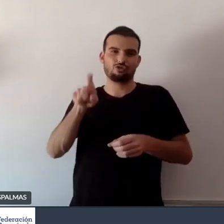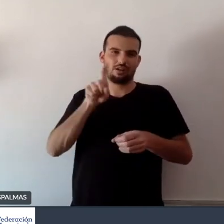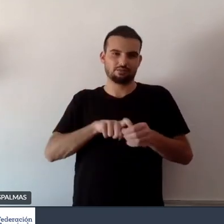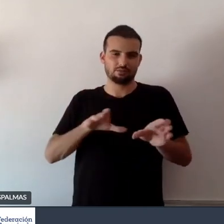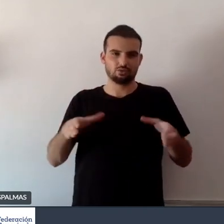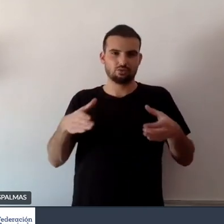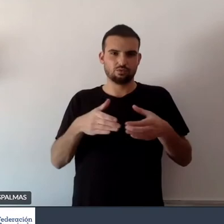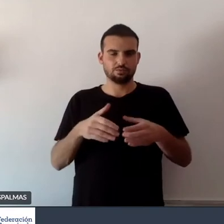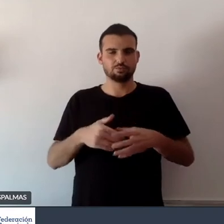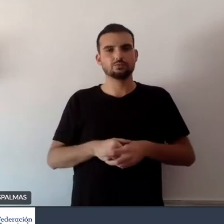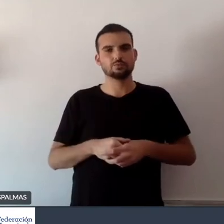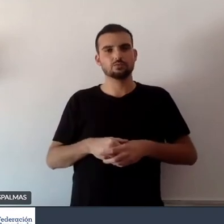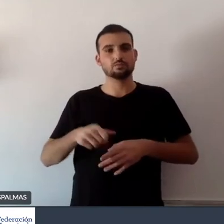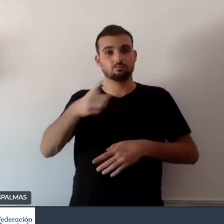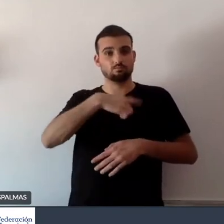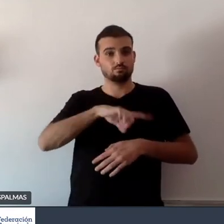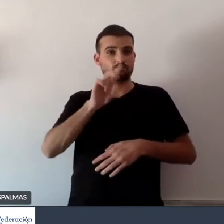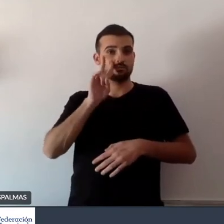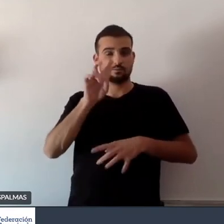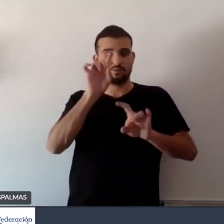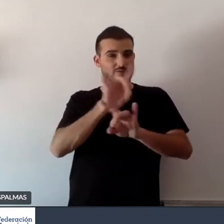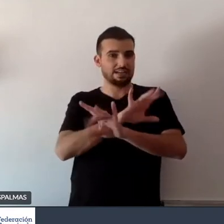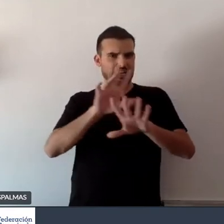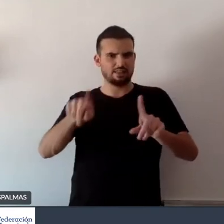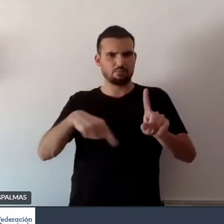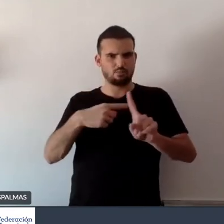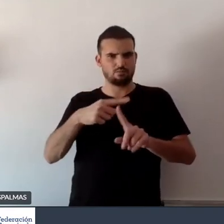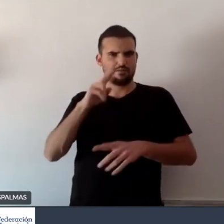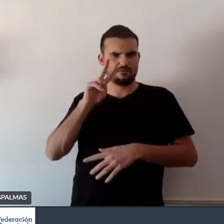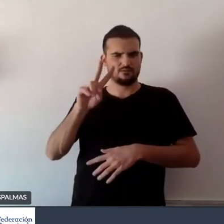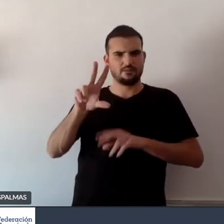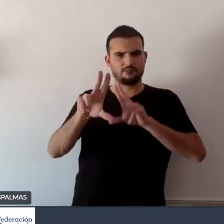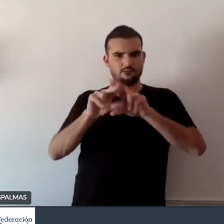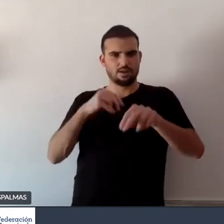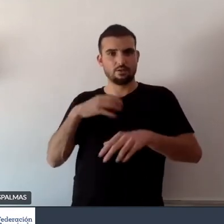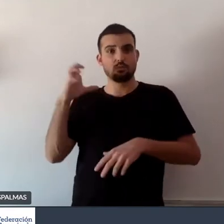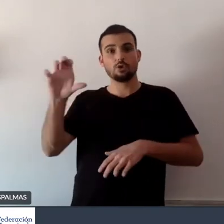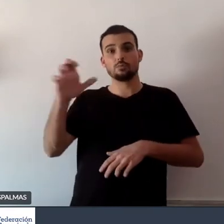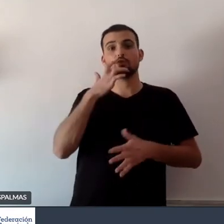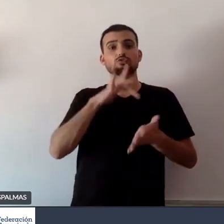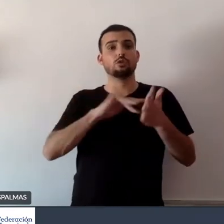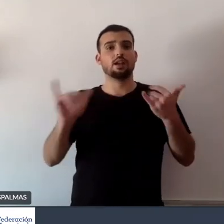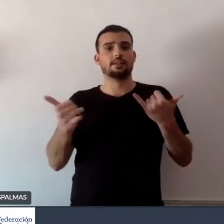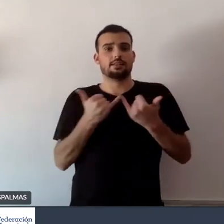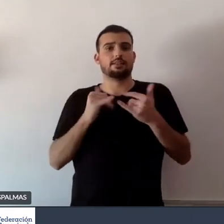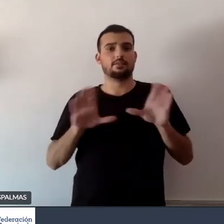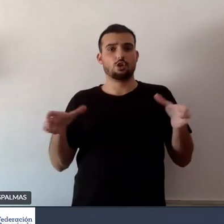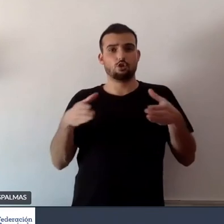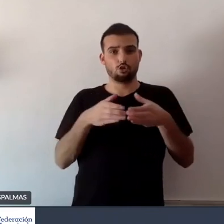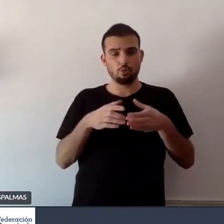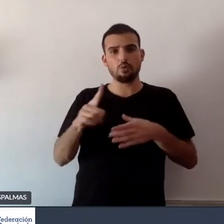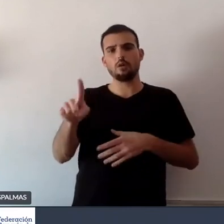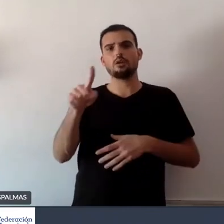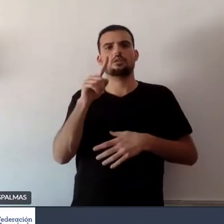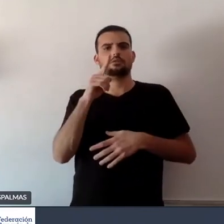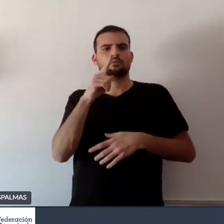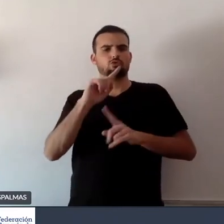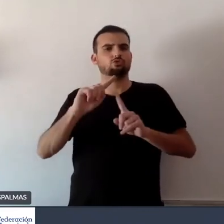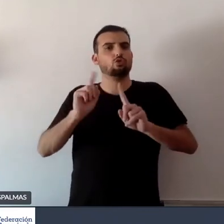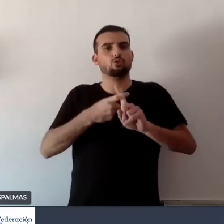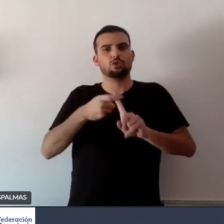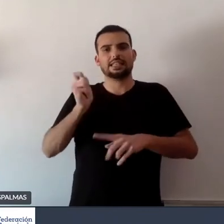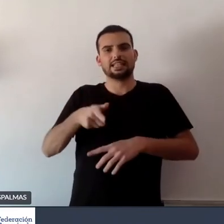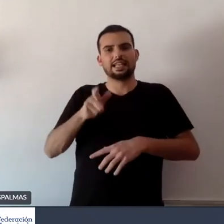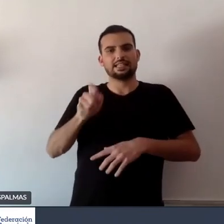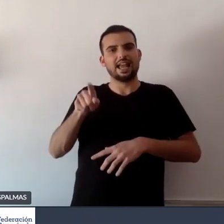casos más claros que veremos posteriormente, como puede ser el caso de Iberostar Tenerife, pues la solución principal que suelen buscar es el